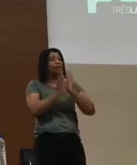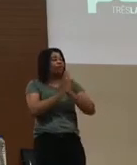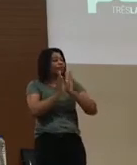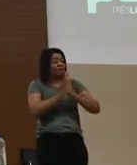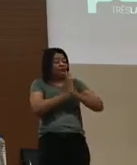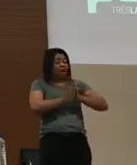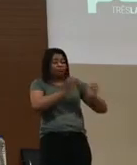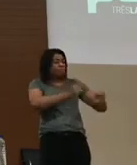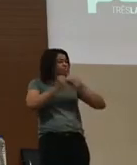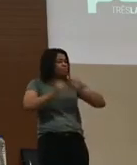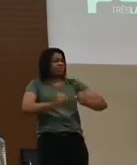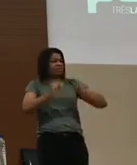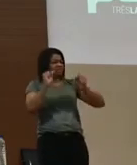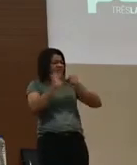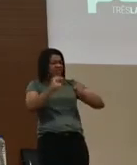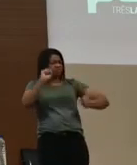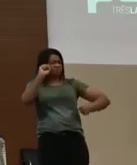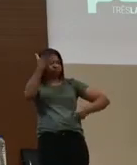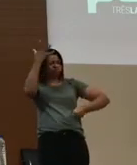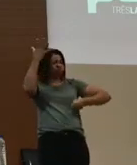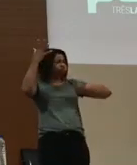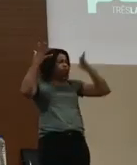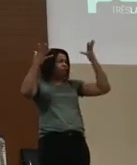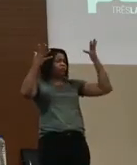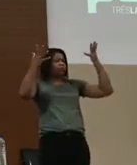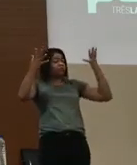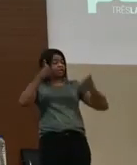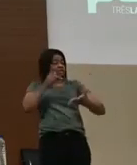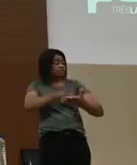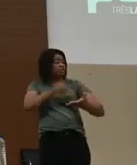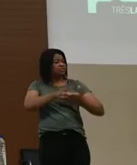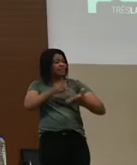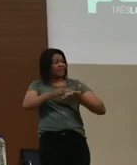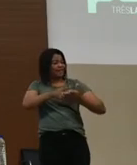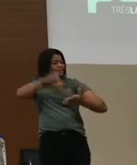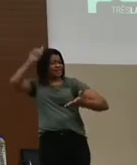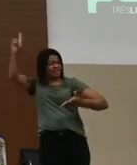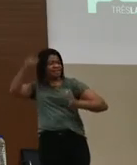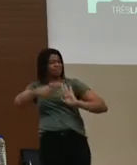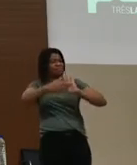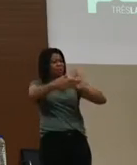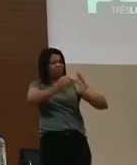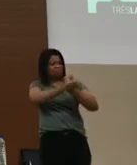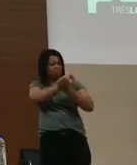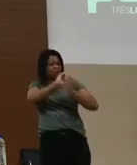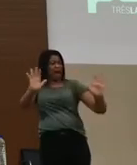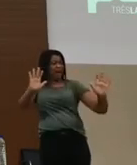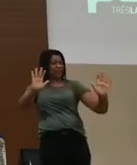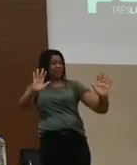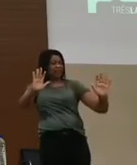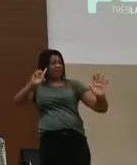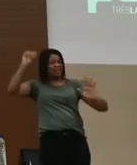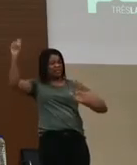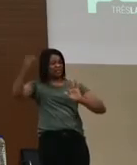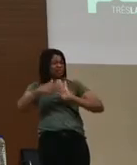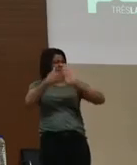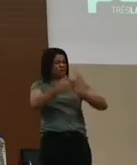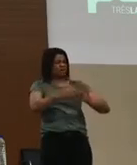ela traz a realização, na verdade, do impossível, e ela traz a ação de